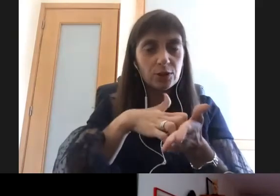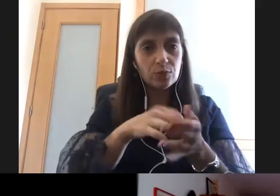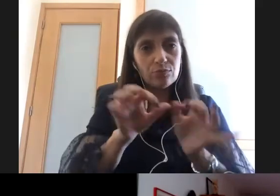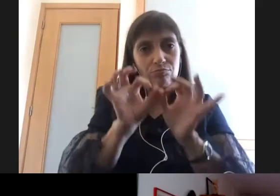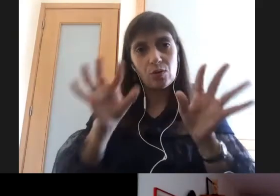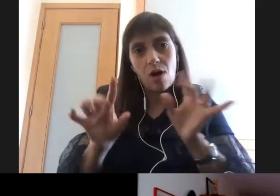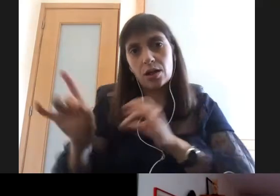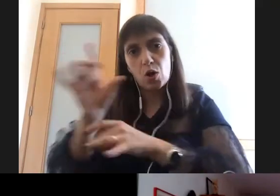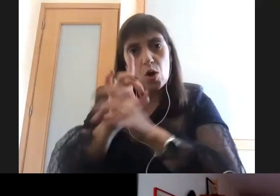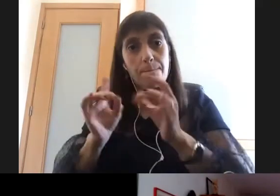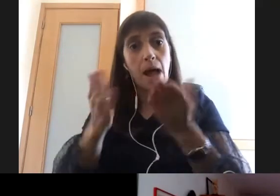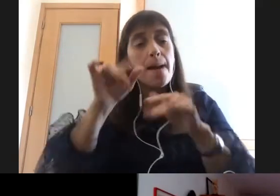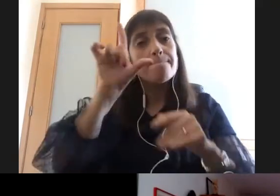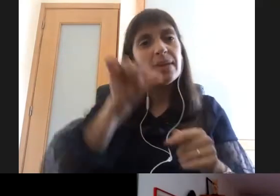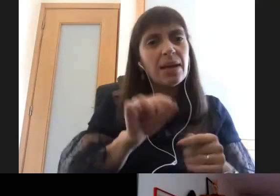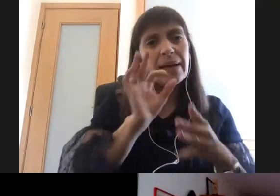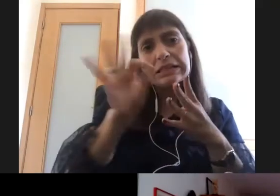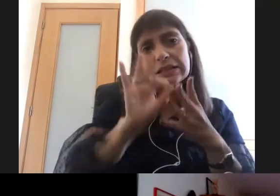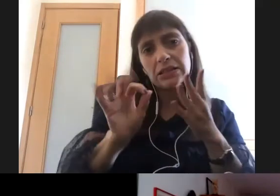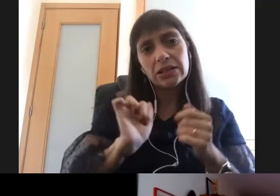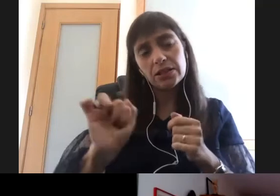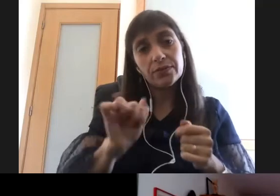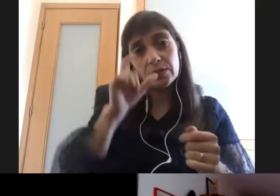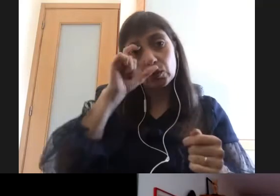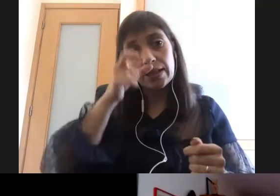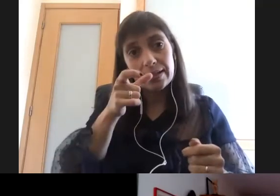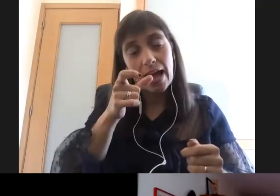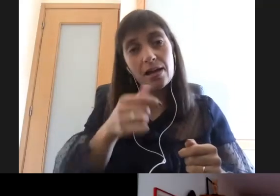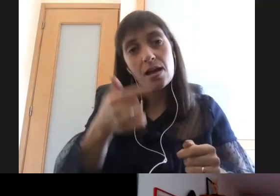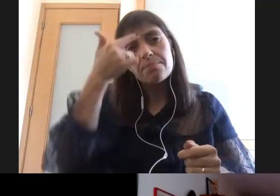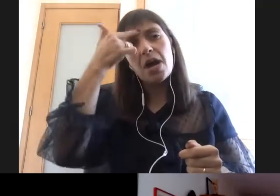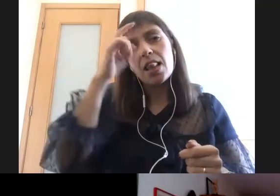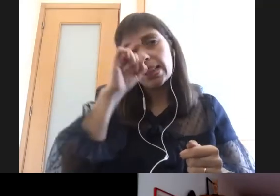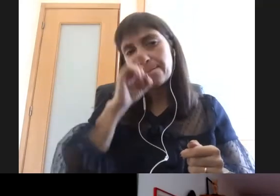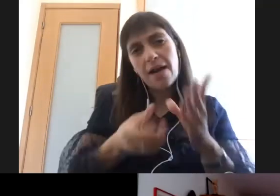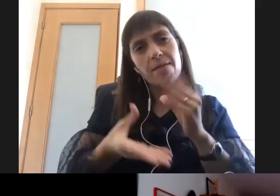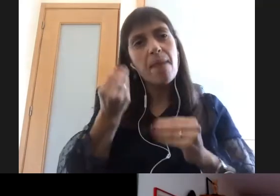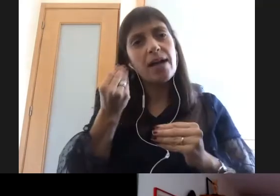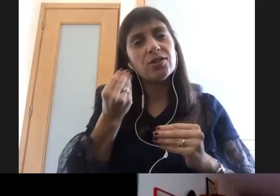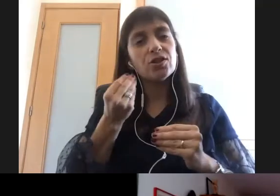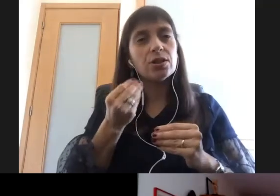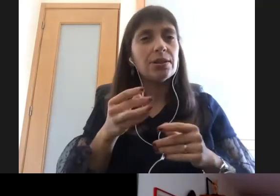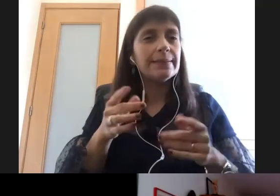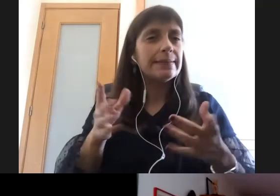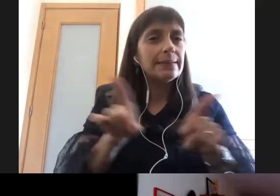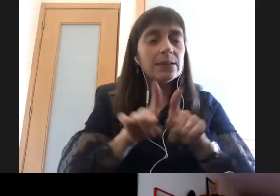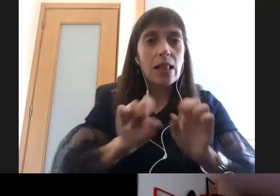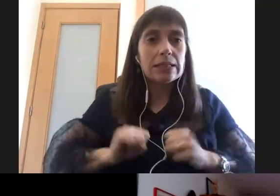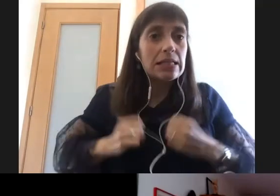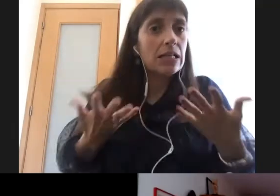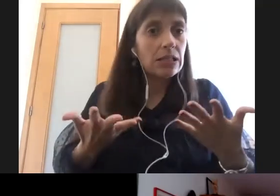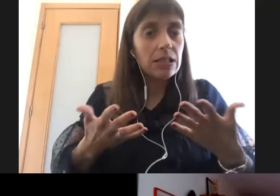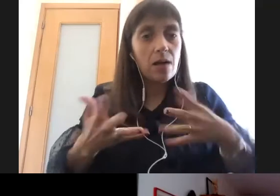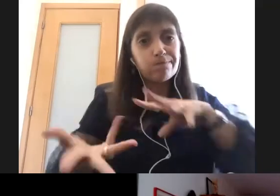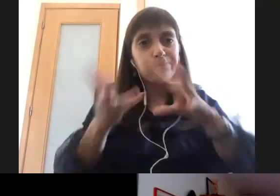mas até por algumas características do Salazar, lembrava mais movimentos reacionários como a